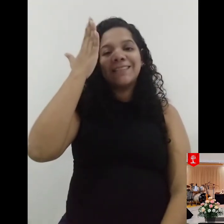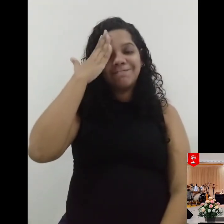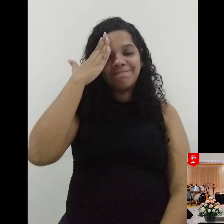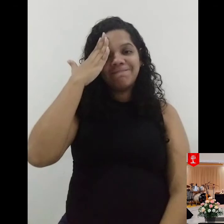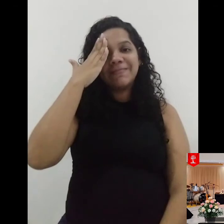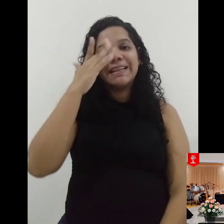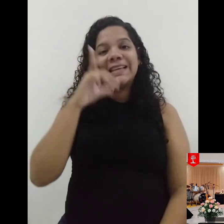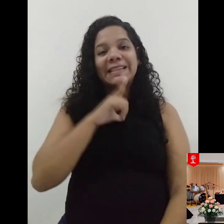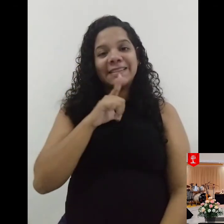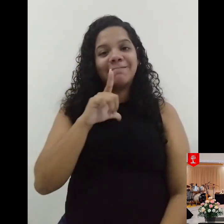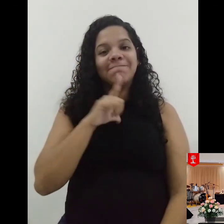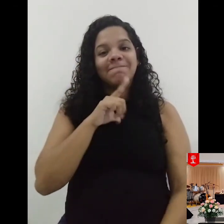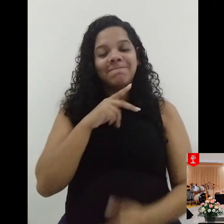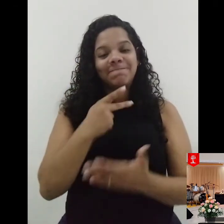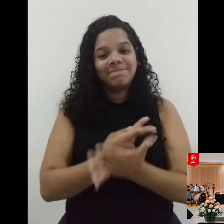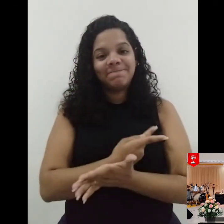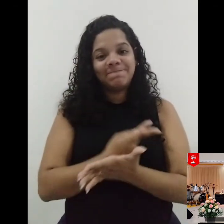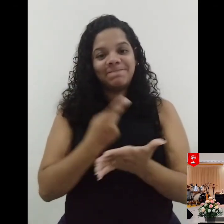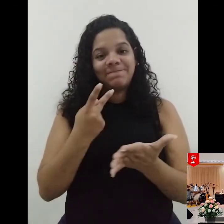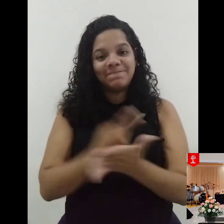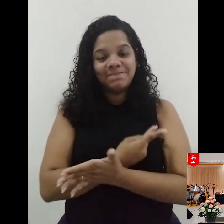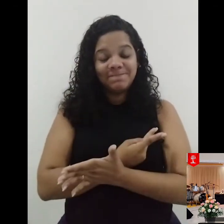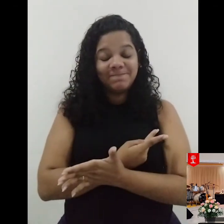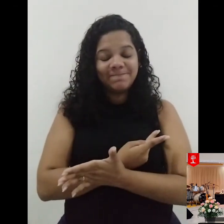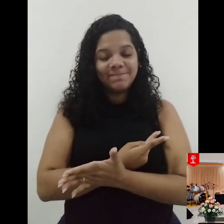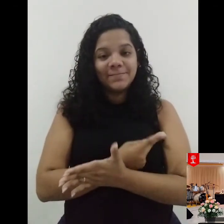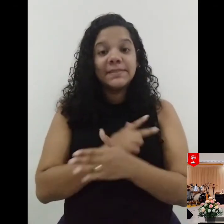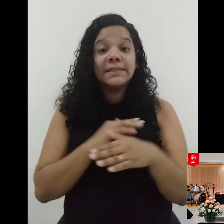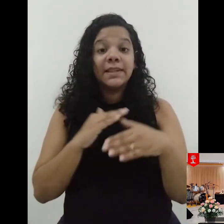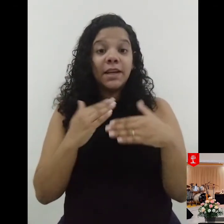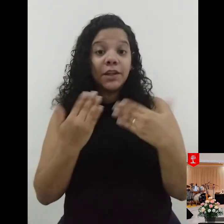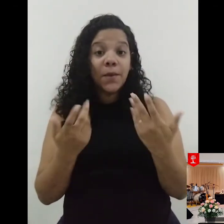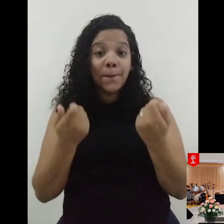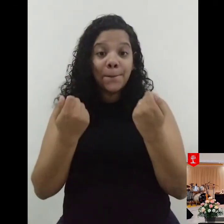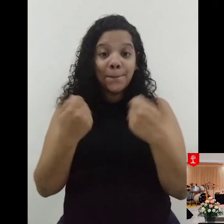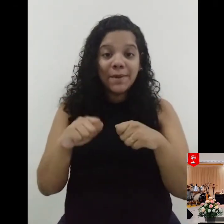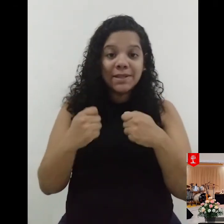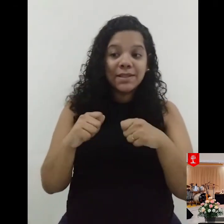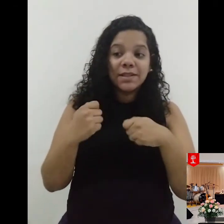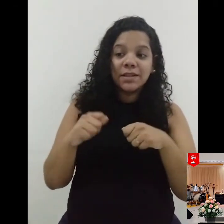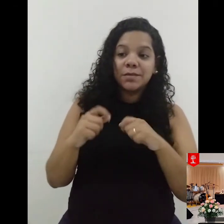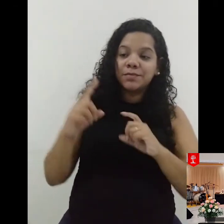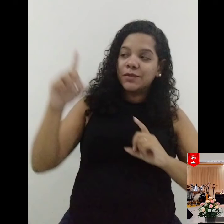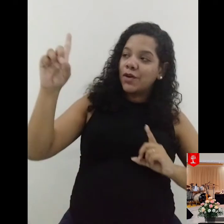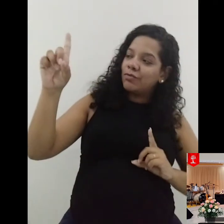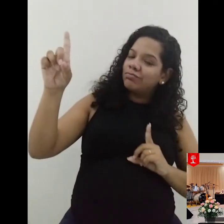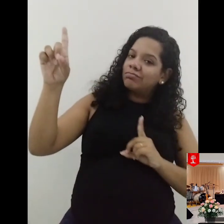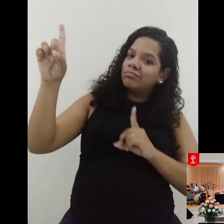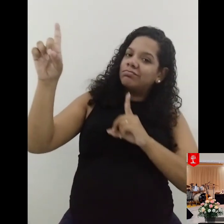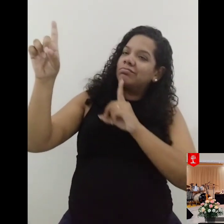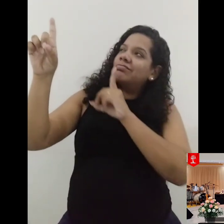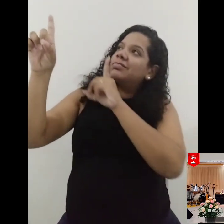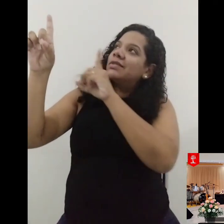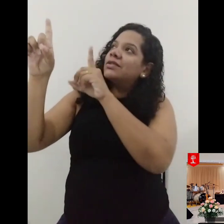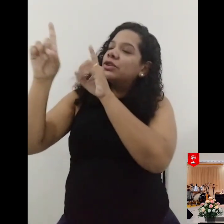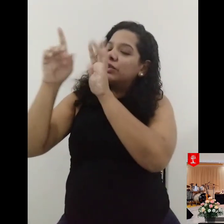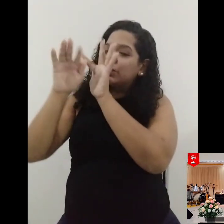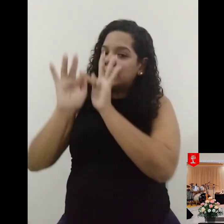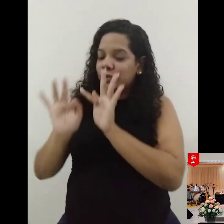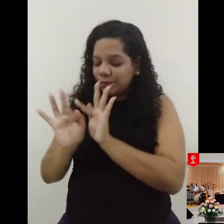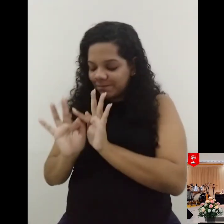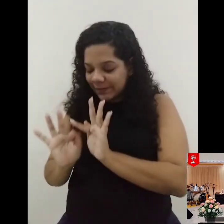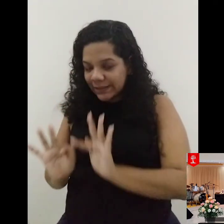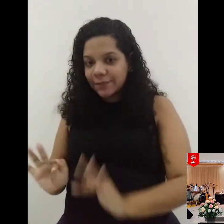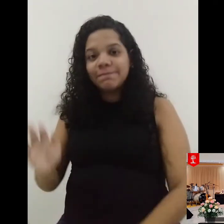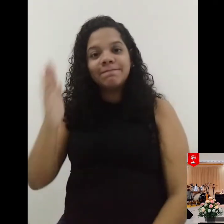essa consciência ou esse reconhecimento deve ser visto nas nossas ações, porque teoricamente, imagino que todos